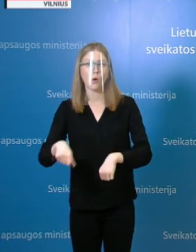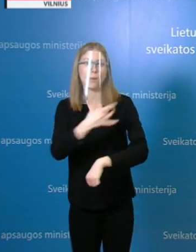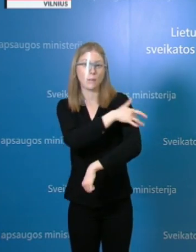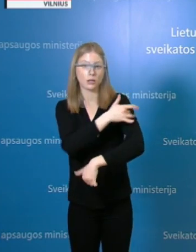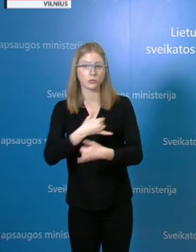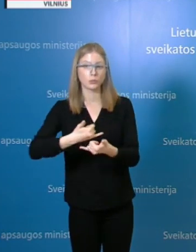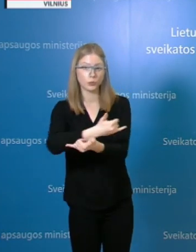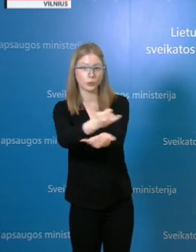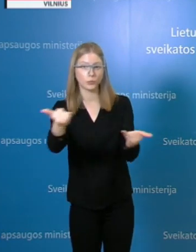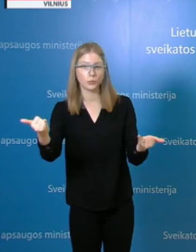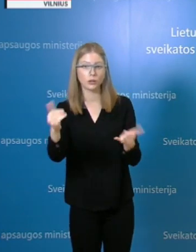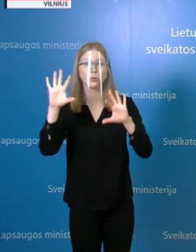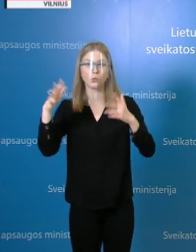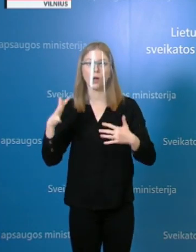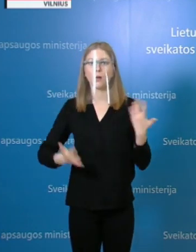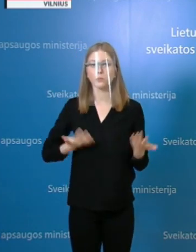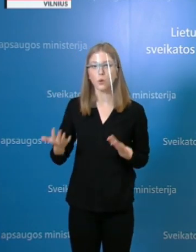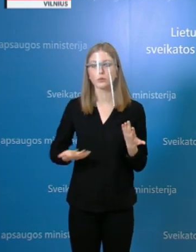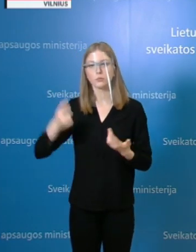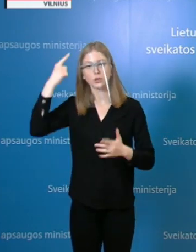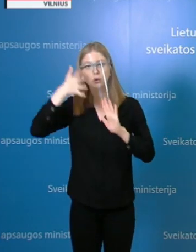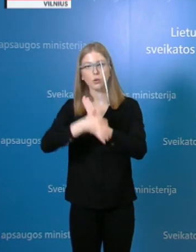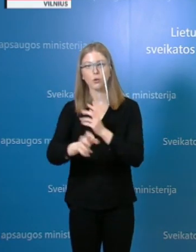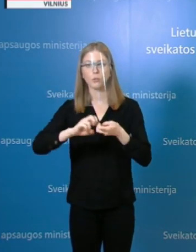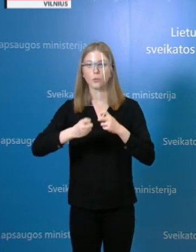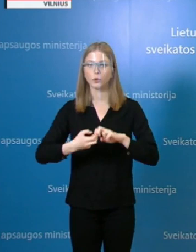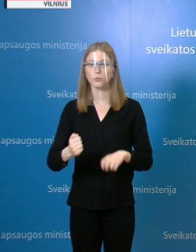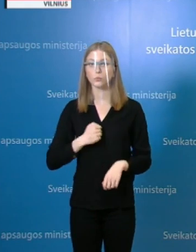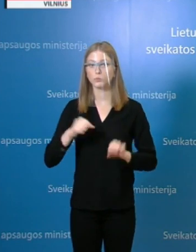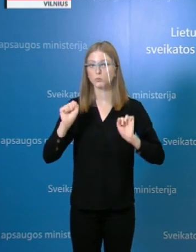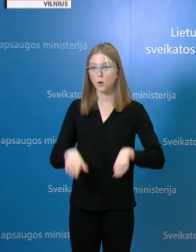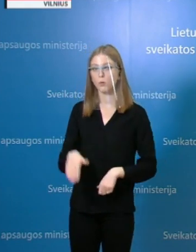su emocinėmis, psichologinėmis problemomis, tiek mobilių komandų